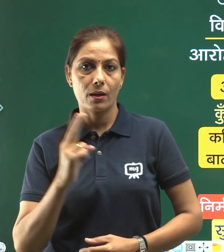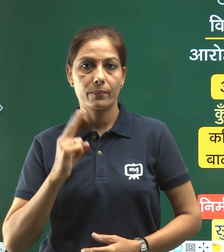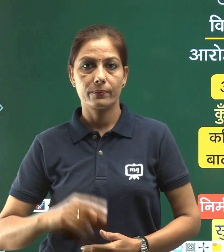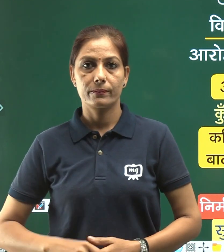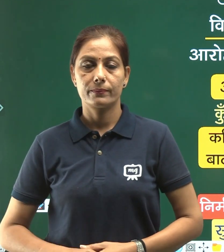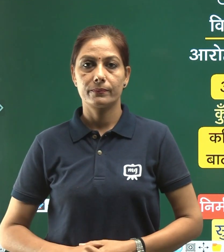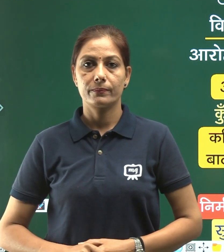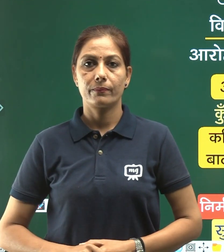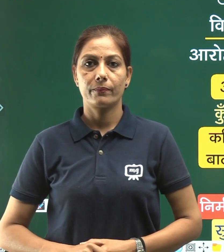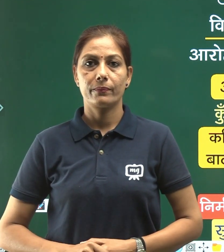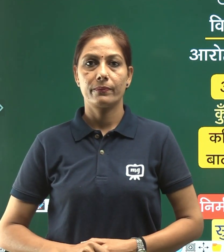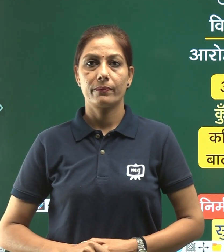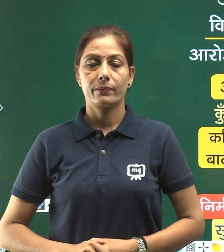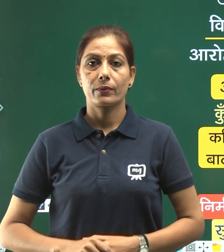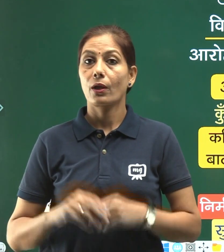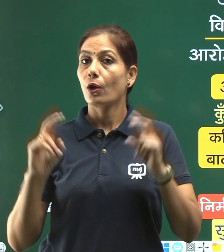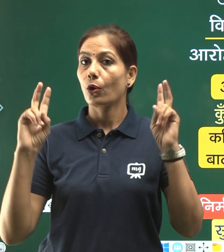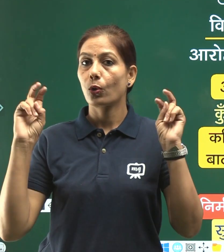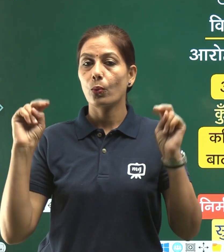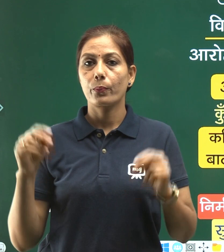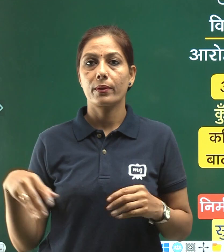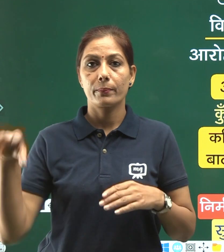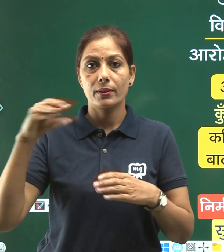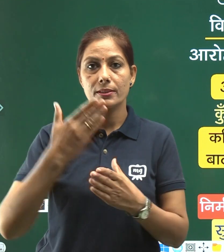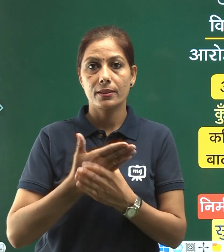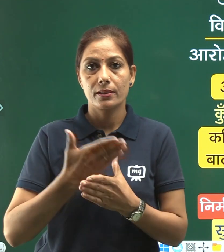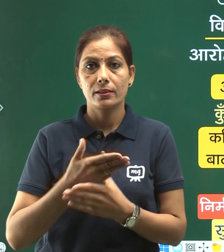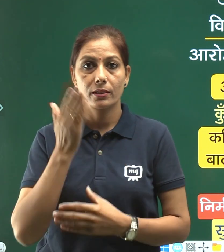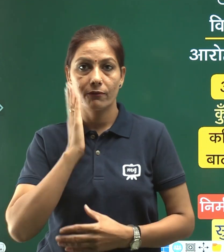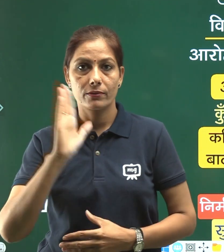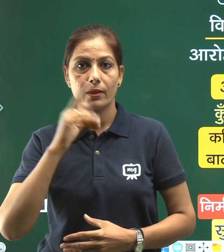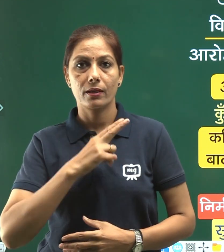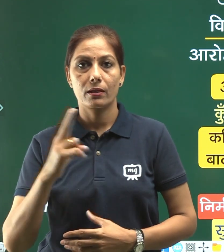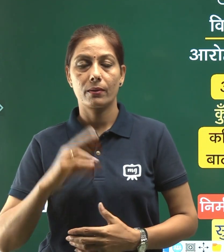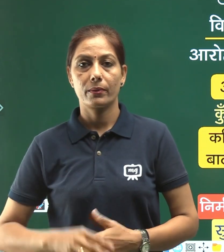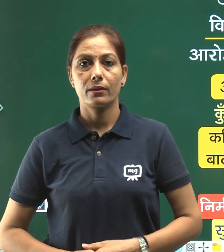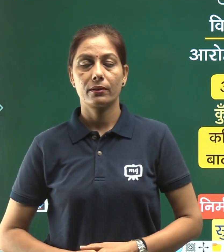नारायण। अध्याय में संकलित कविताएं हैं